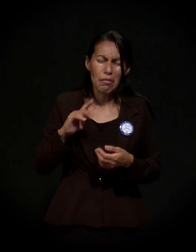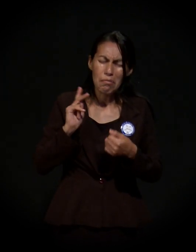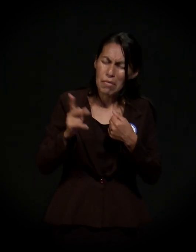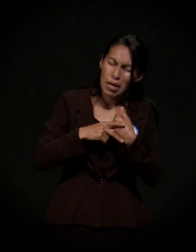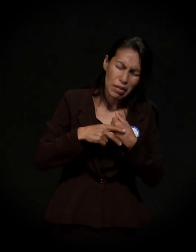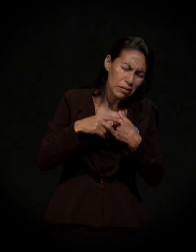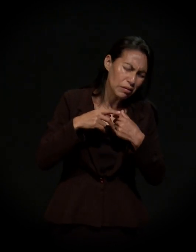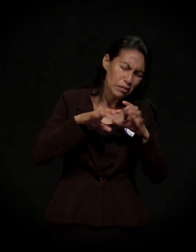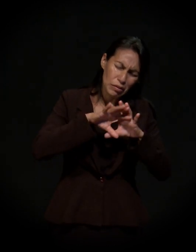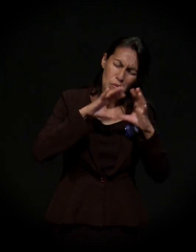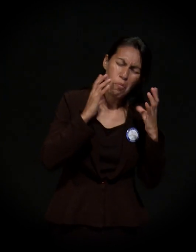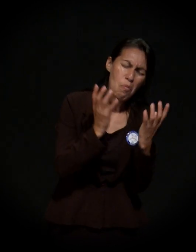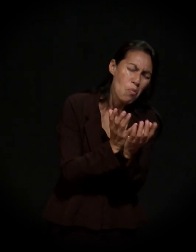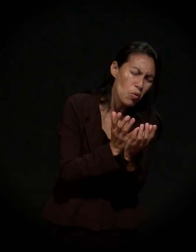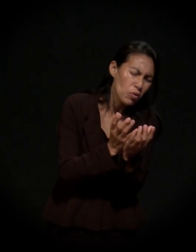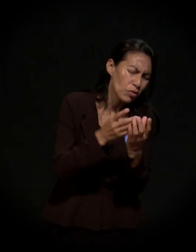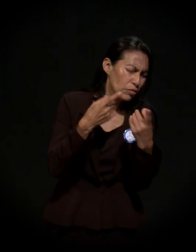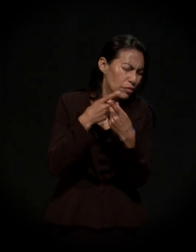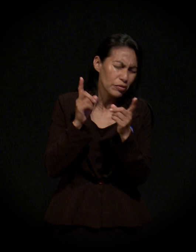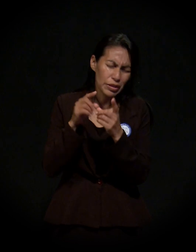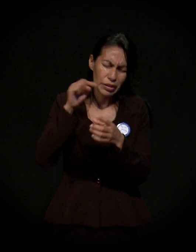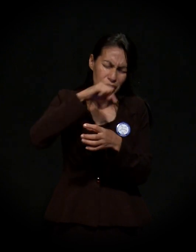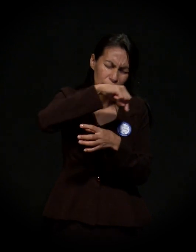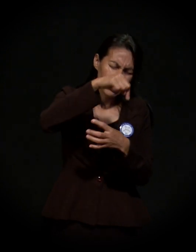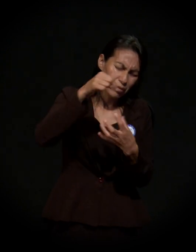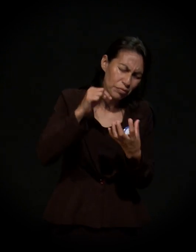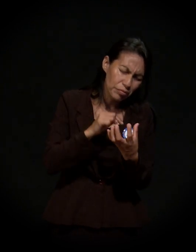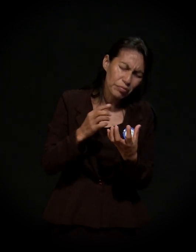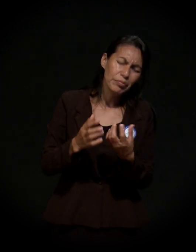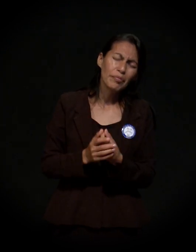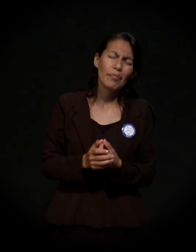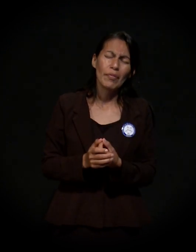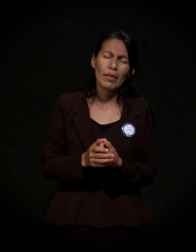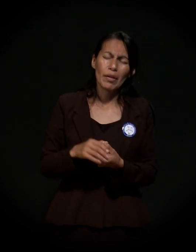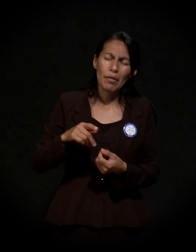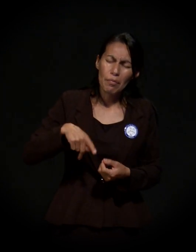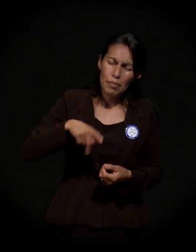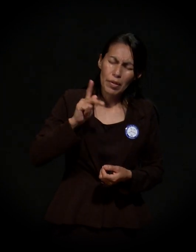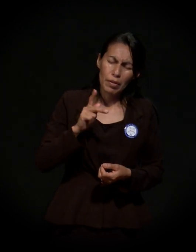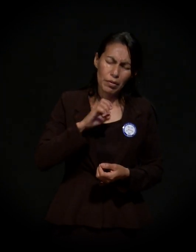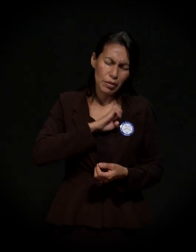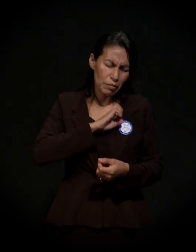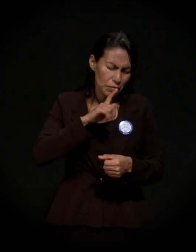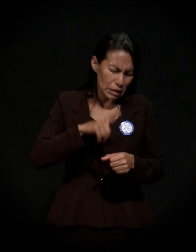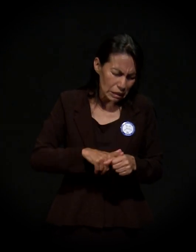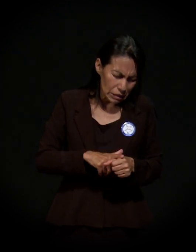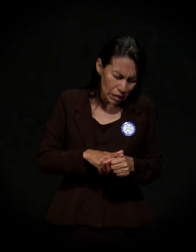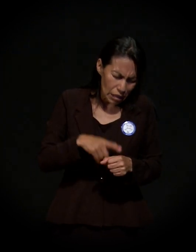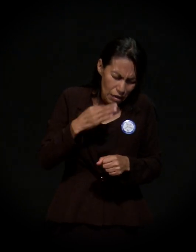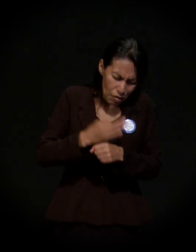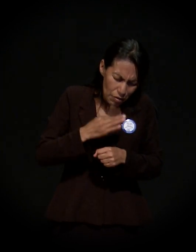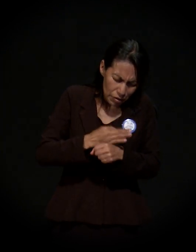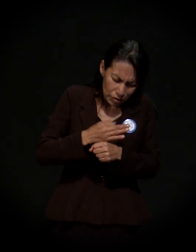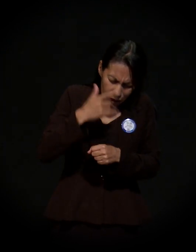Afganistán, en todo el mundo, Señor. Pero especialmente en esta noche,